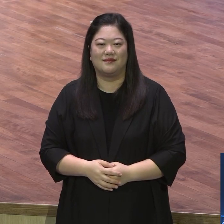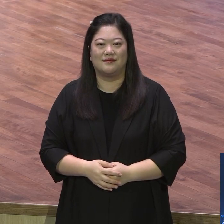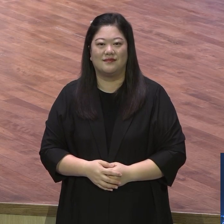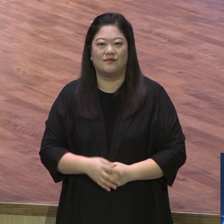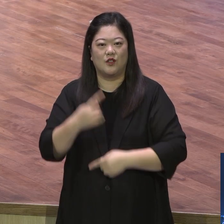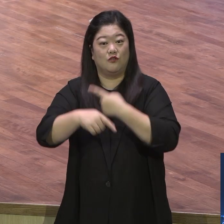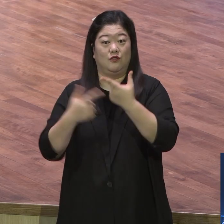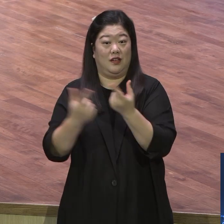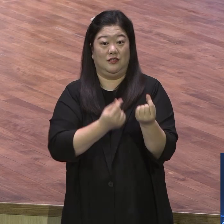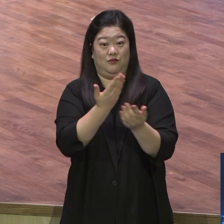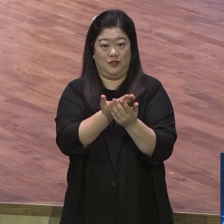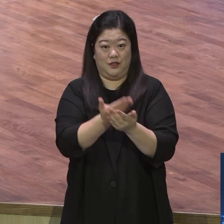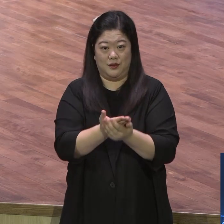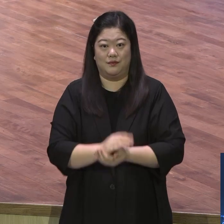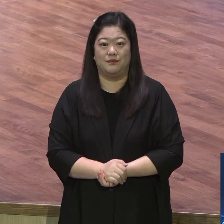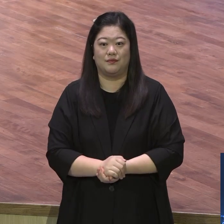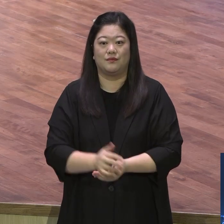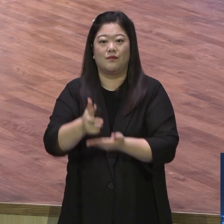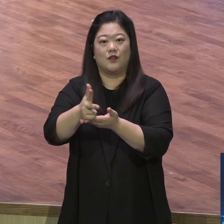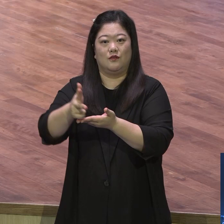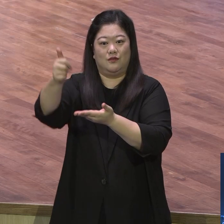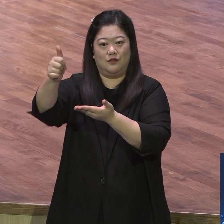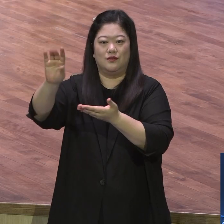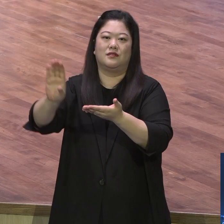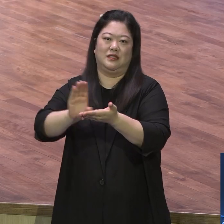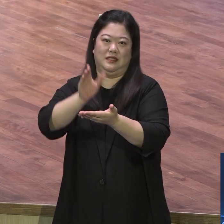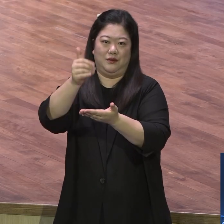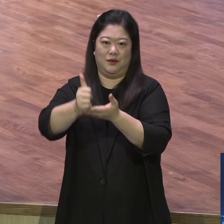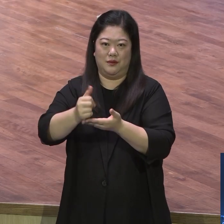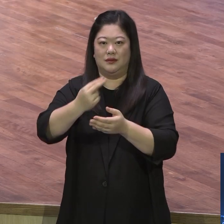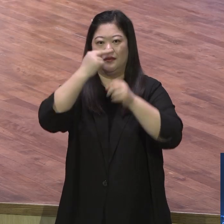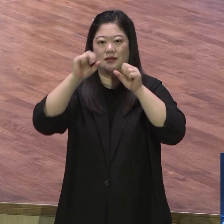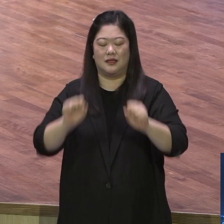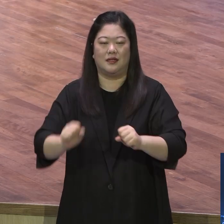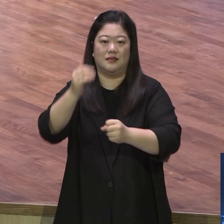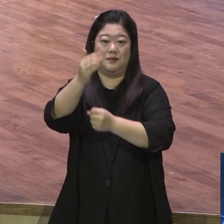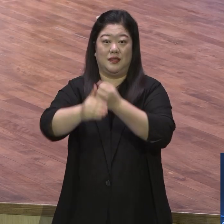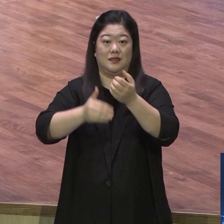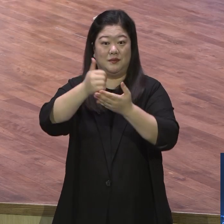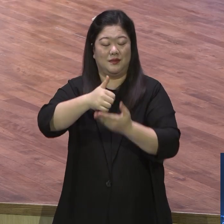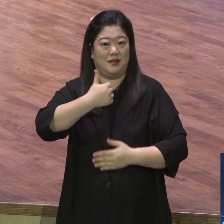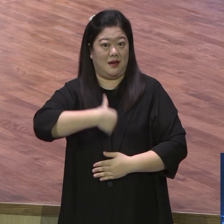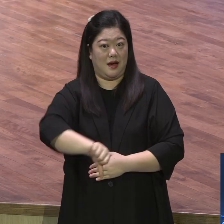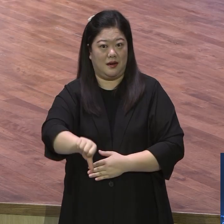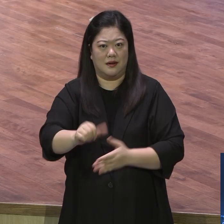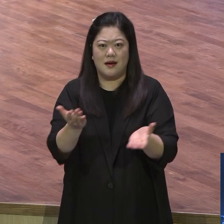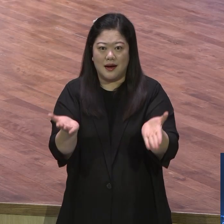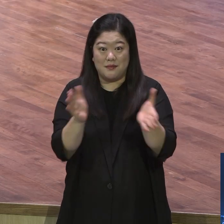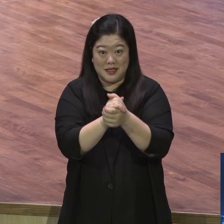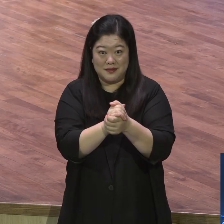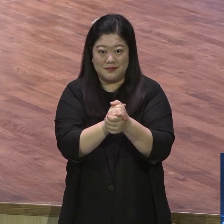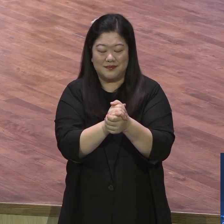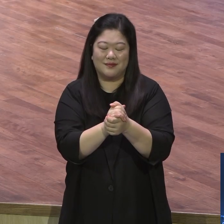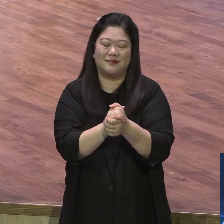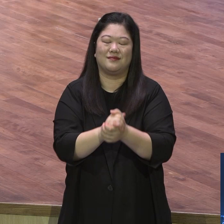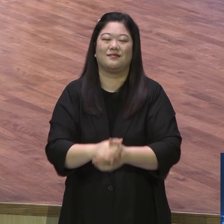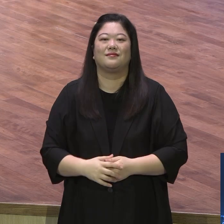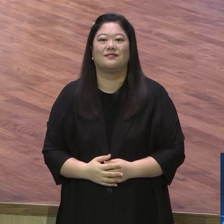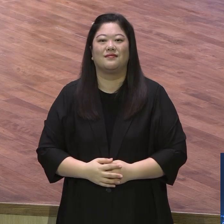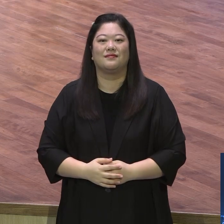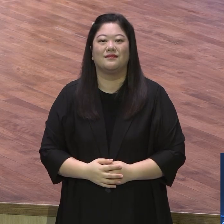신앙고백합시다 주는 그리시도시오 살아계신 하나님의 아들이십니다 아멘